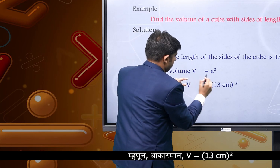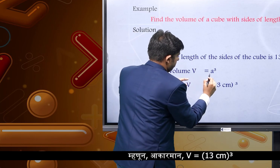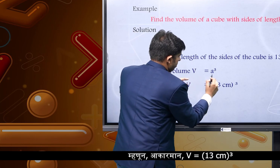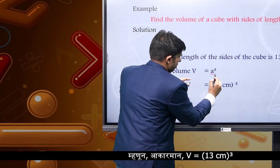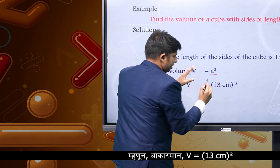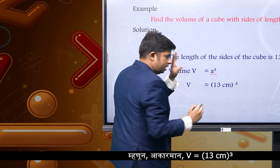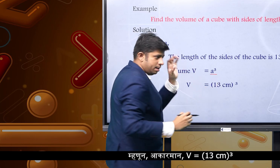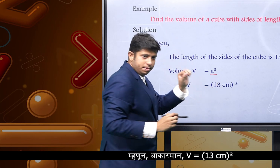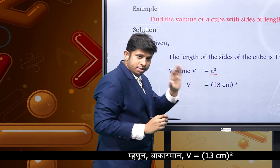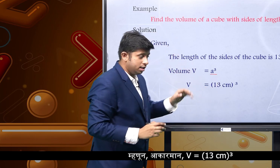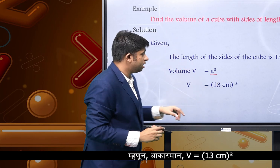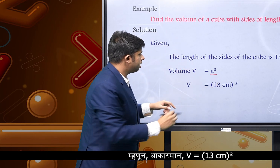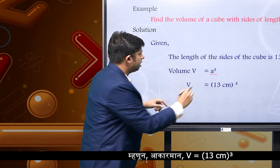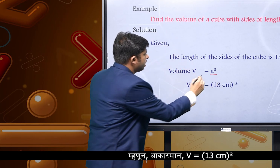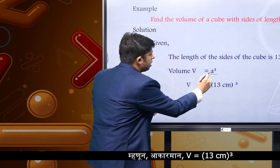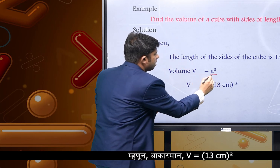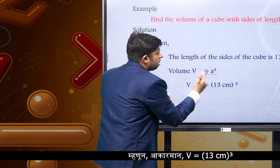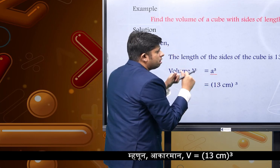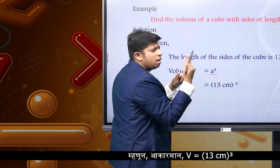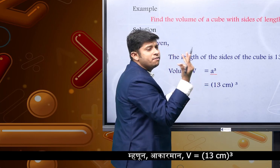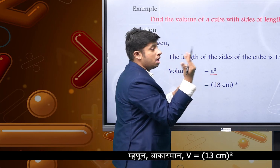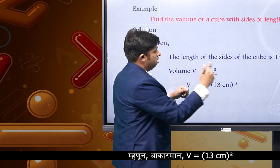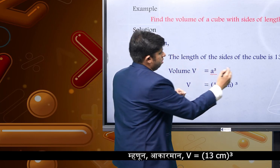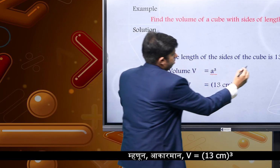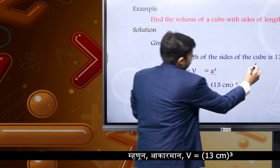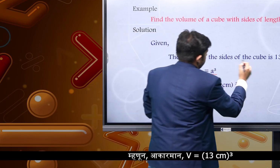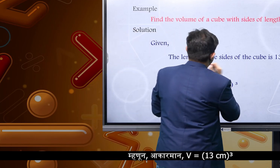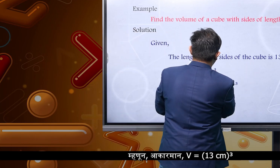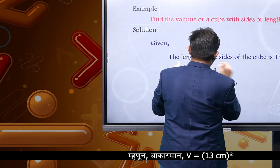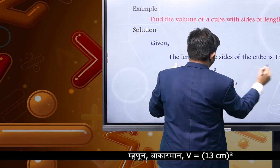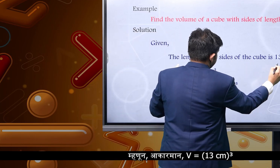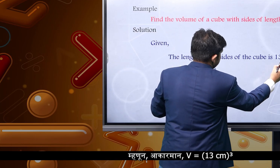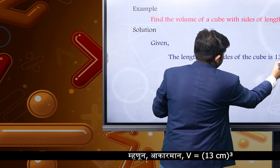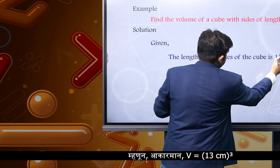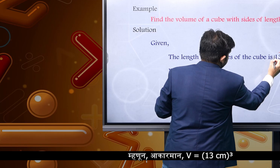म्हणून आकारमान v बरोबर 13 सेंटीमीटरचा घन.